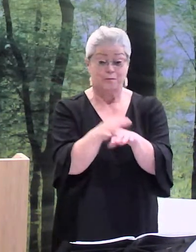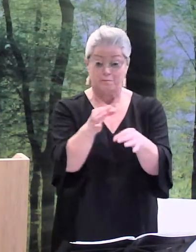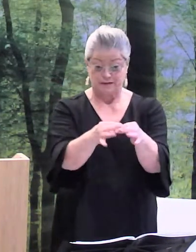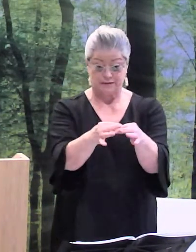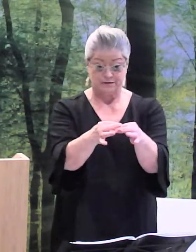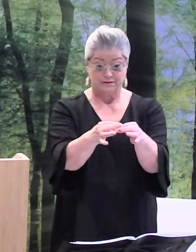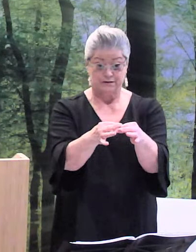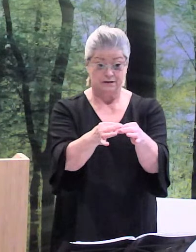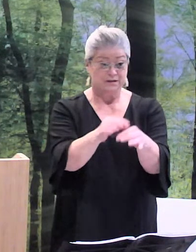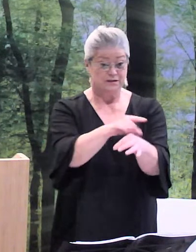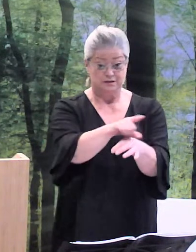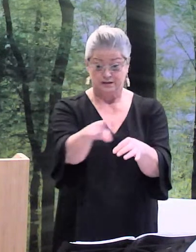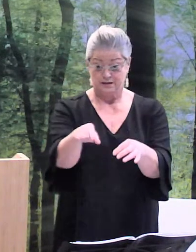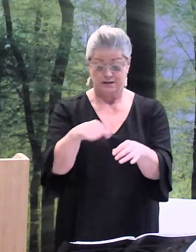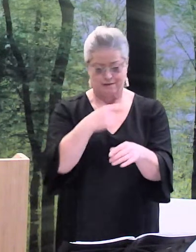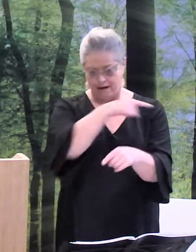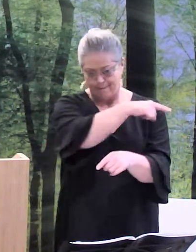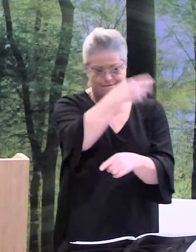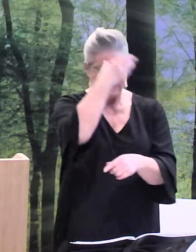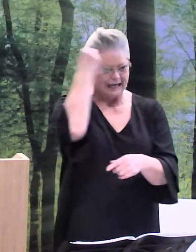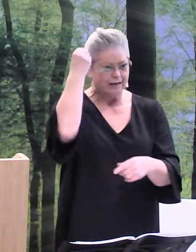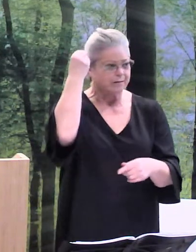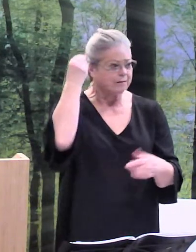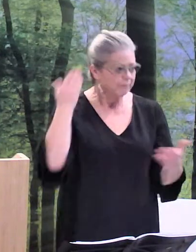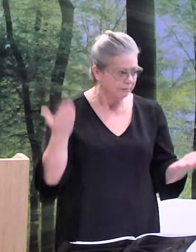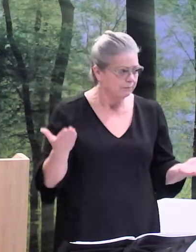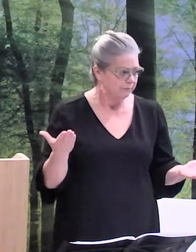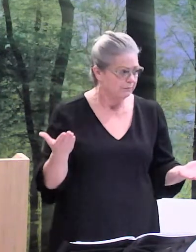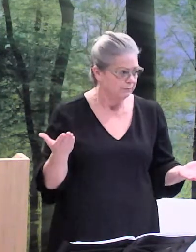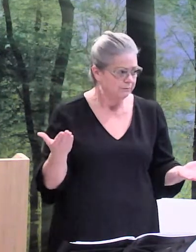pas als wij je zijn vergeten.